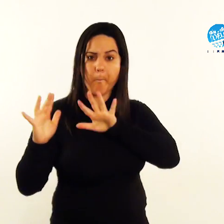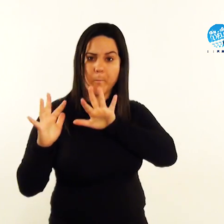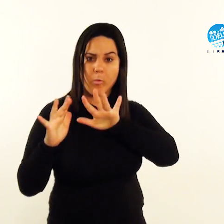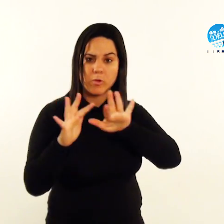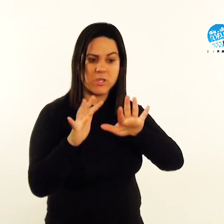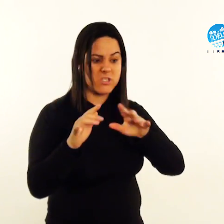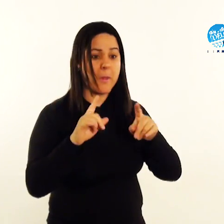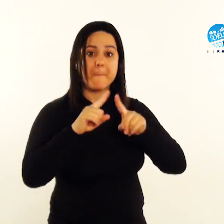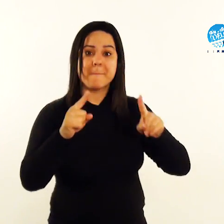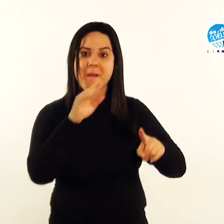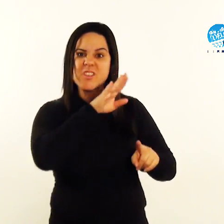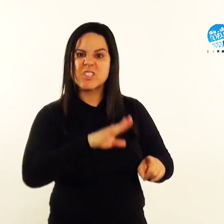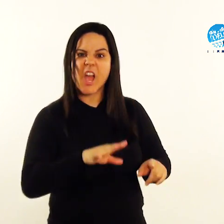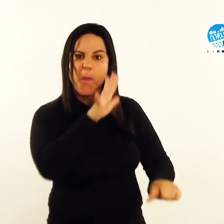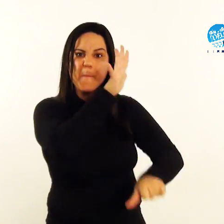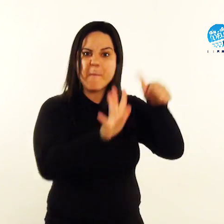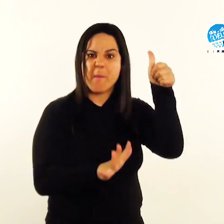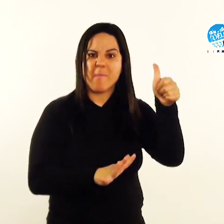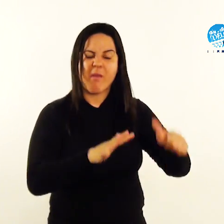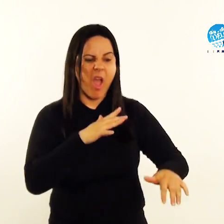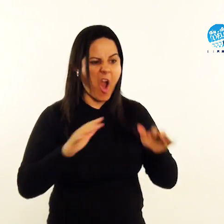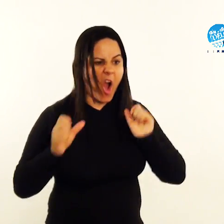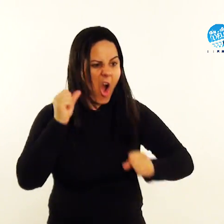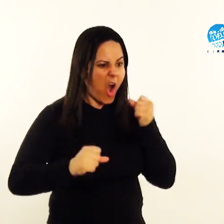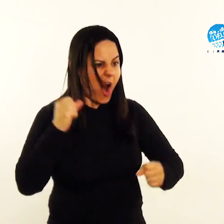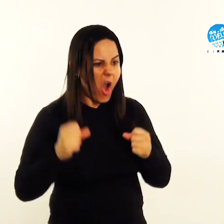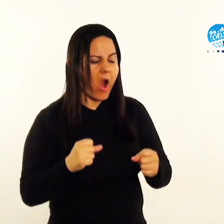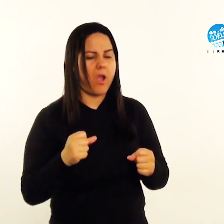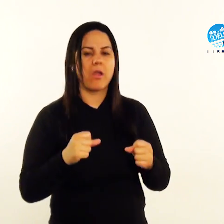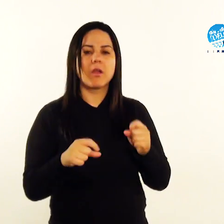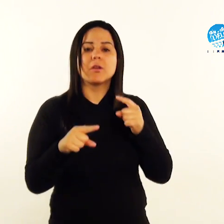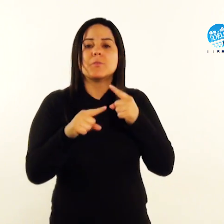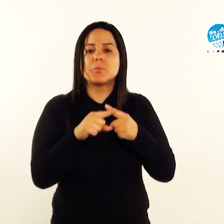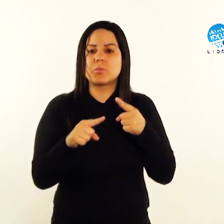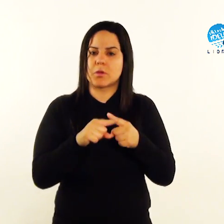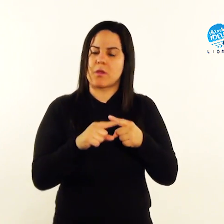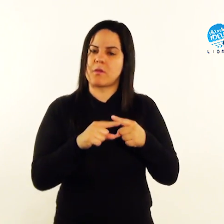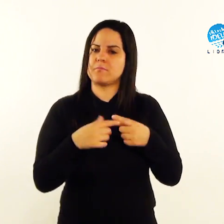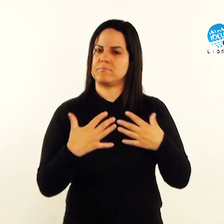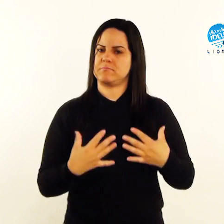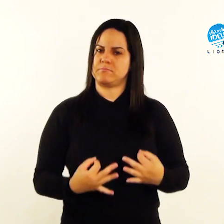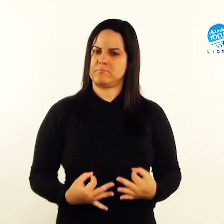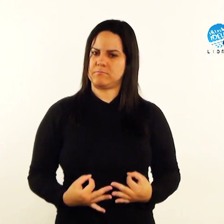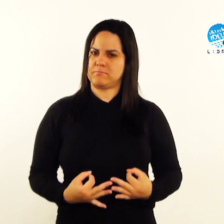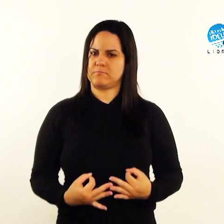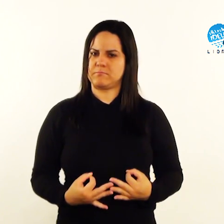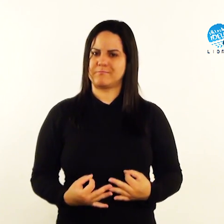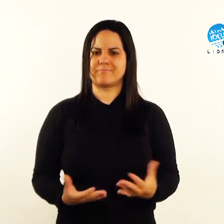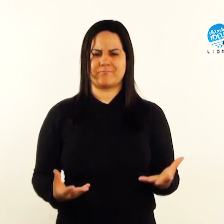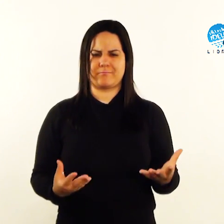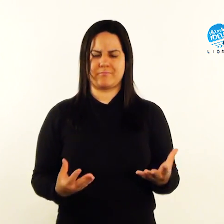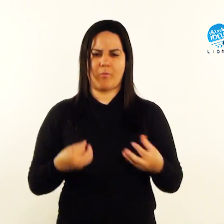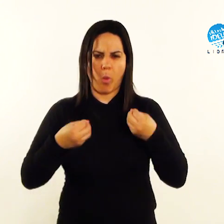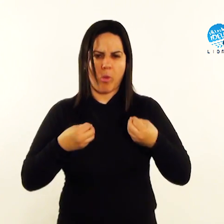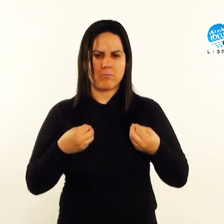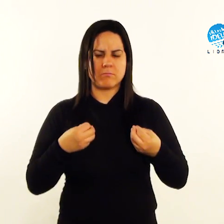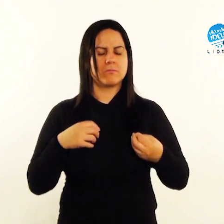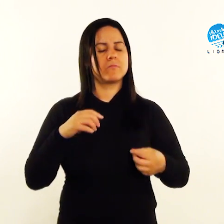todo mundo. Isso porque um distinto homem do Oriente nunca corre. Ele anda na